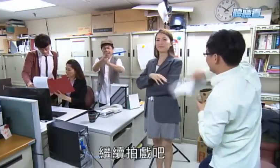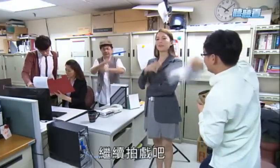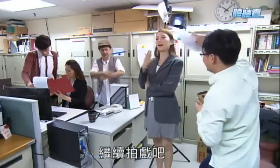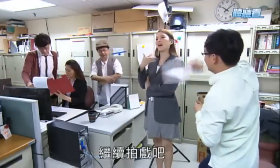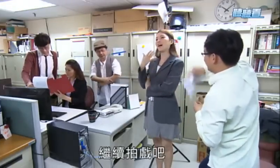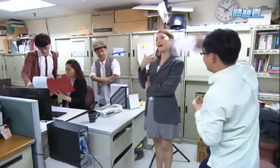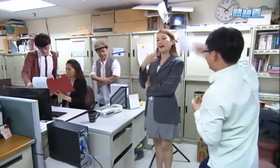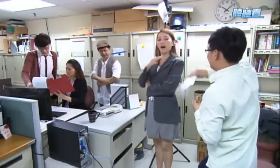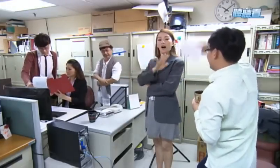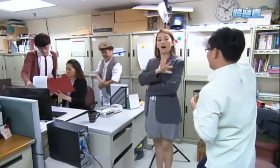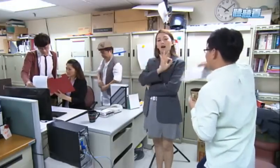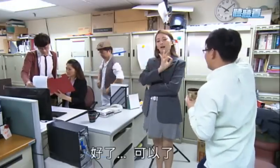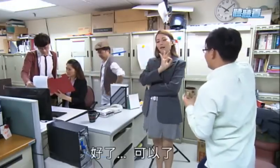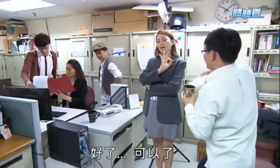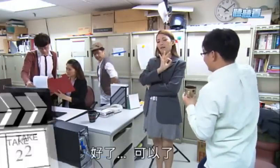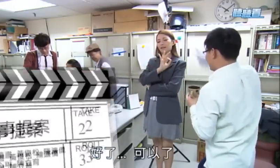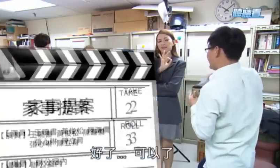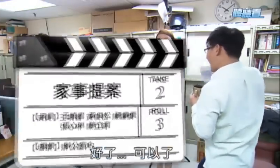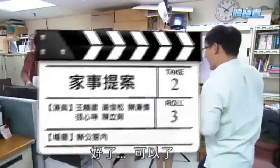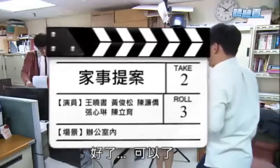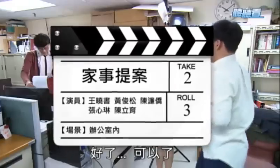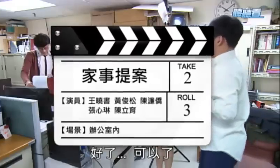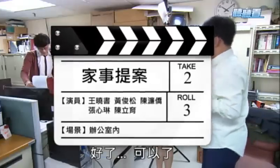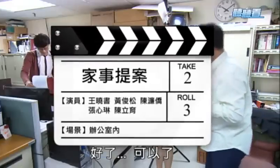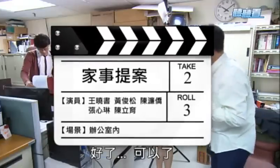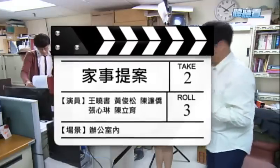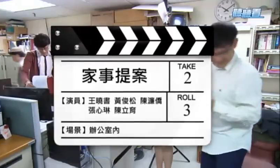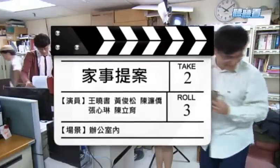吧。 好了。可以了，